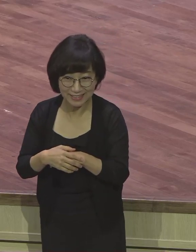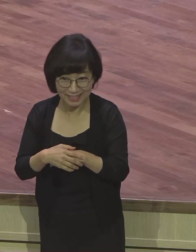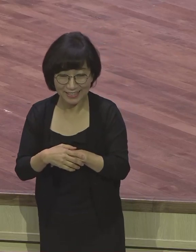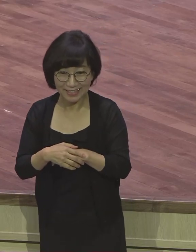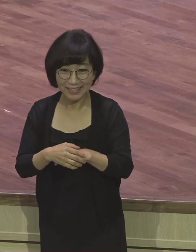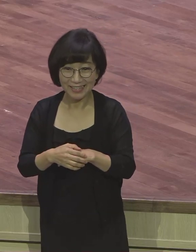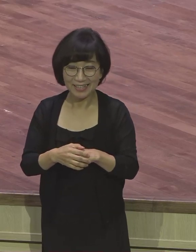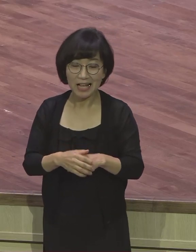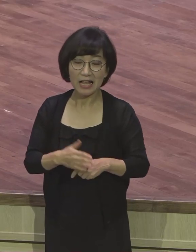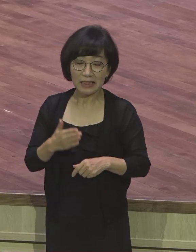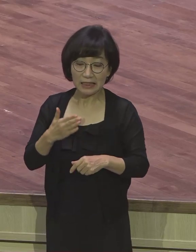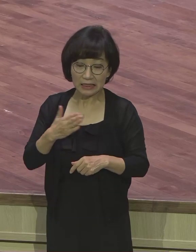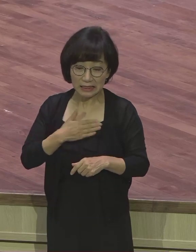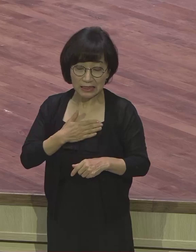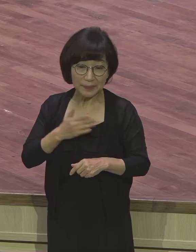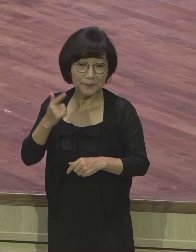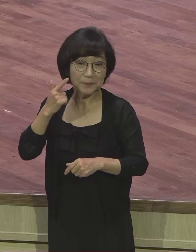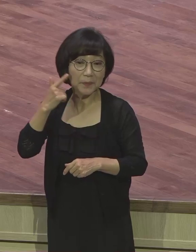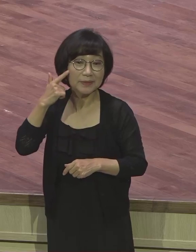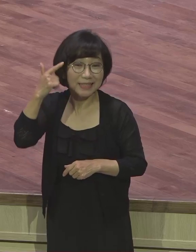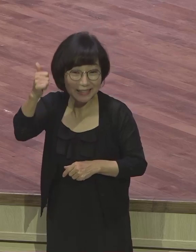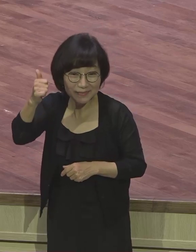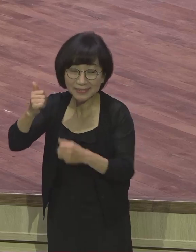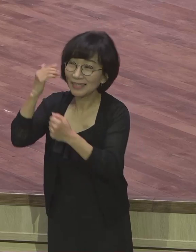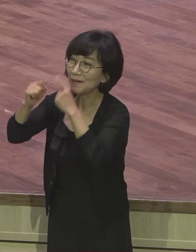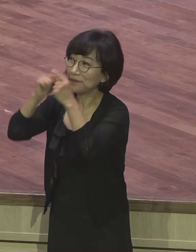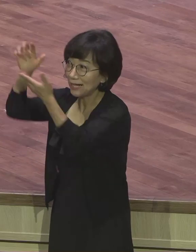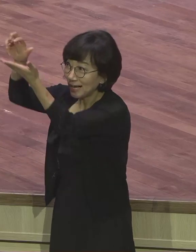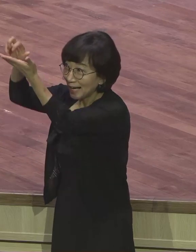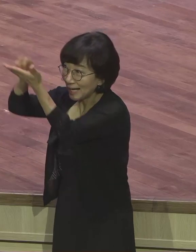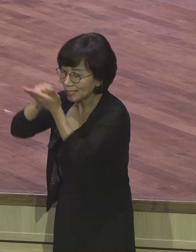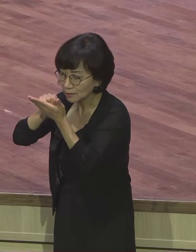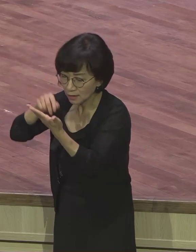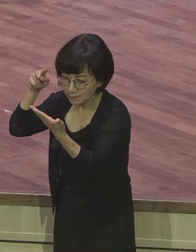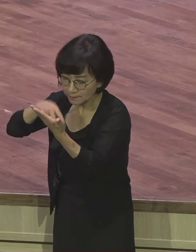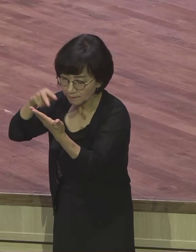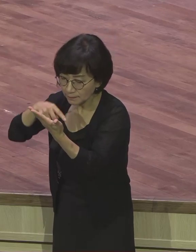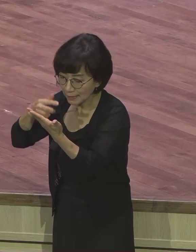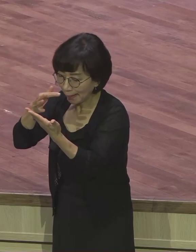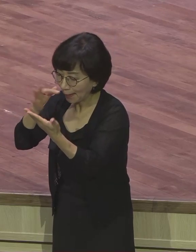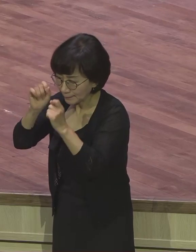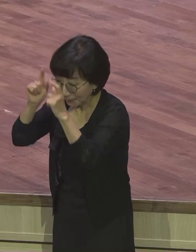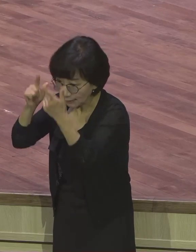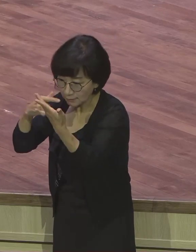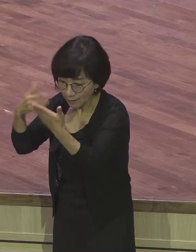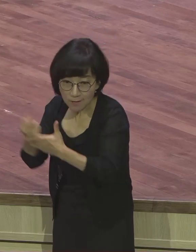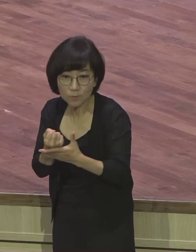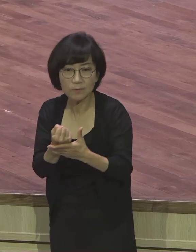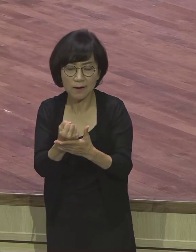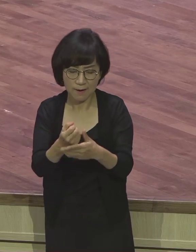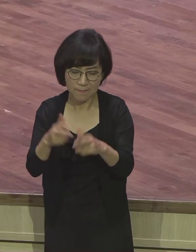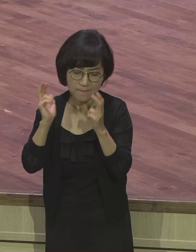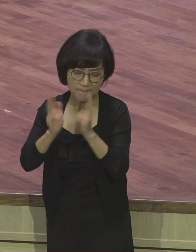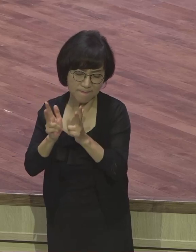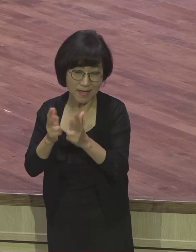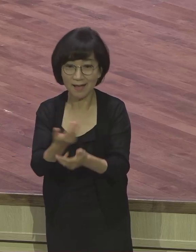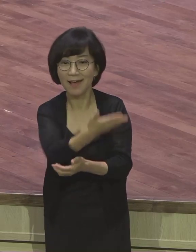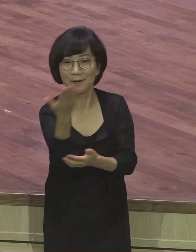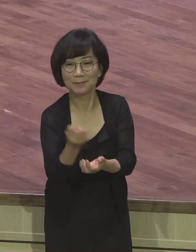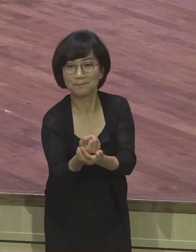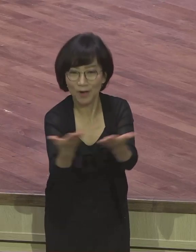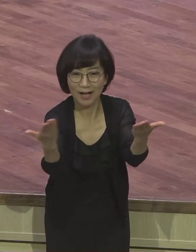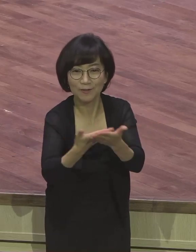틀렸던 게 아니에요. 목회자들은 좀 다릅니다. 말씀을 들었을 때 말씀을 그것을 이해하고